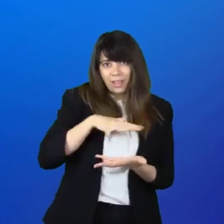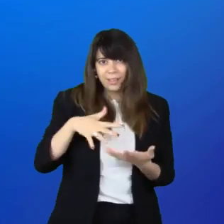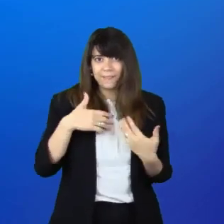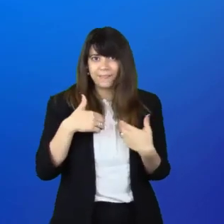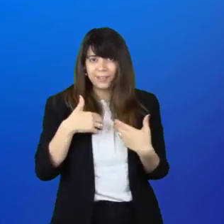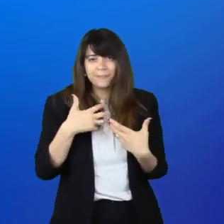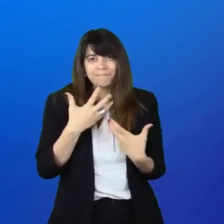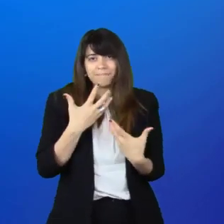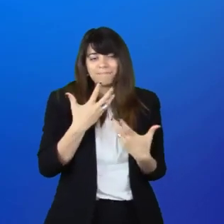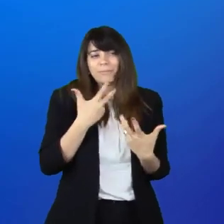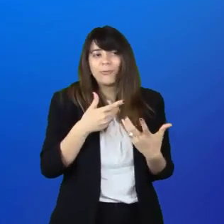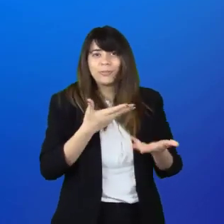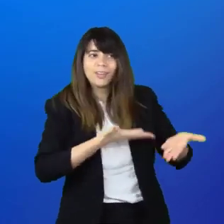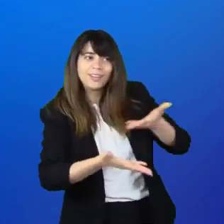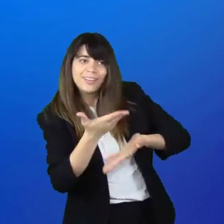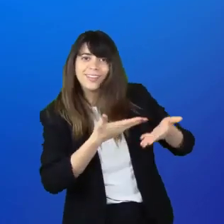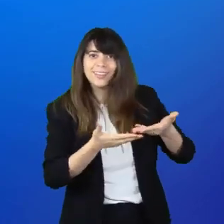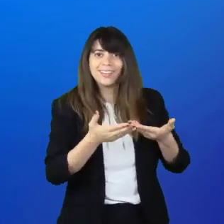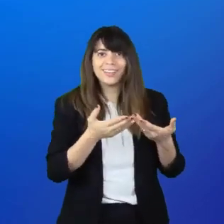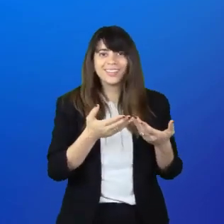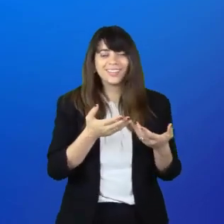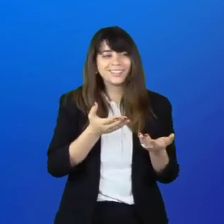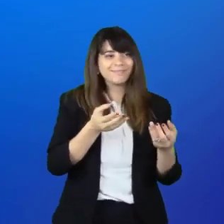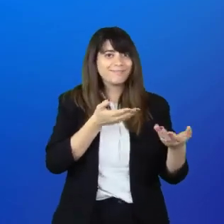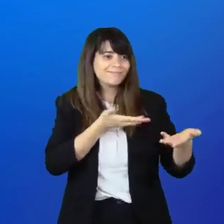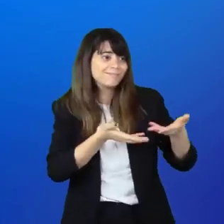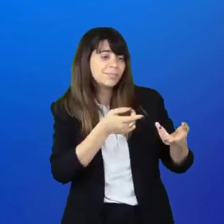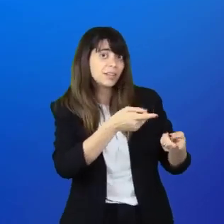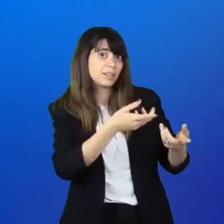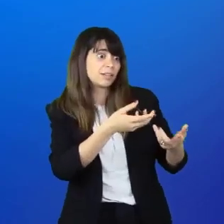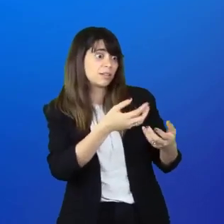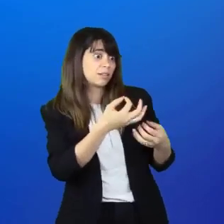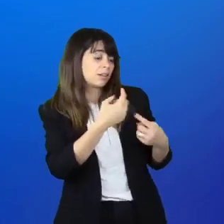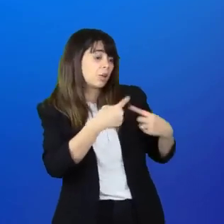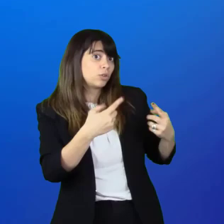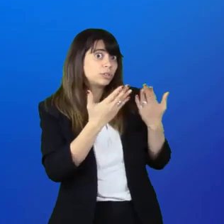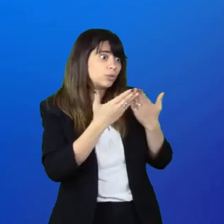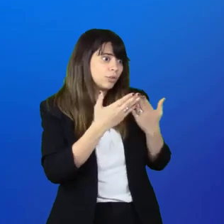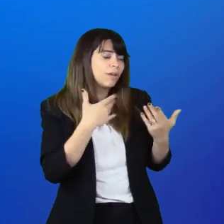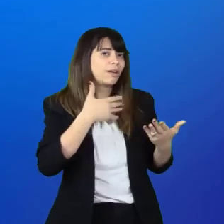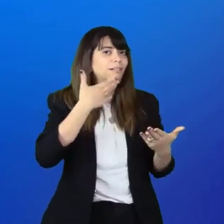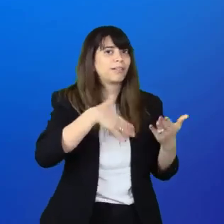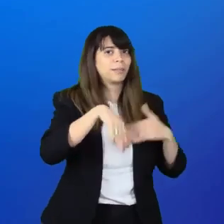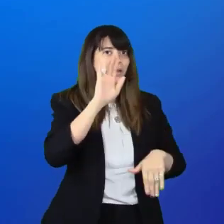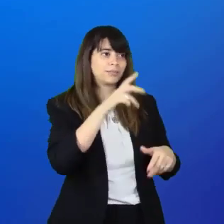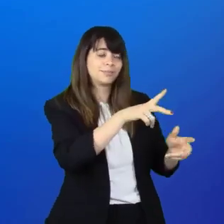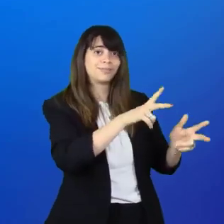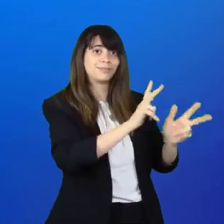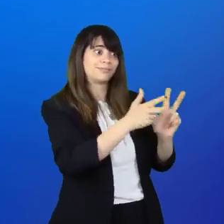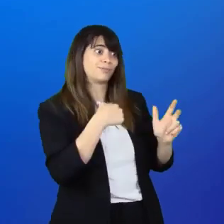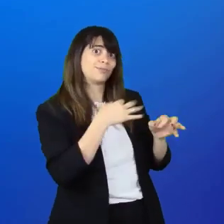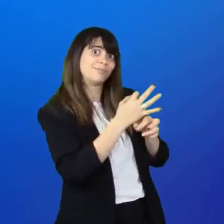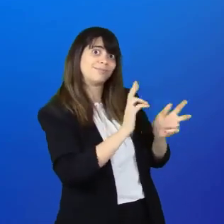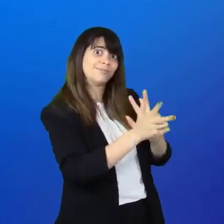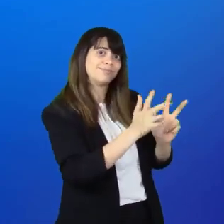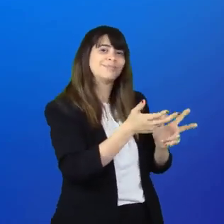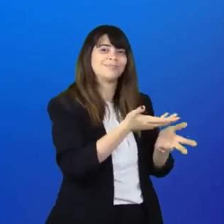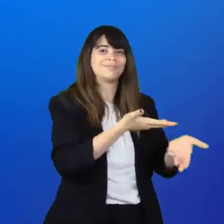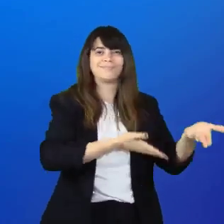entonces me gusta esto de compartir con los compañeros y me ayudaba mucho a entender mejor los